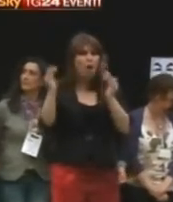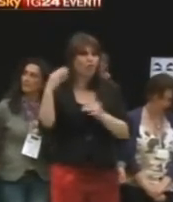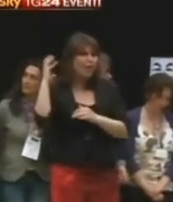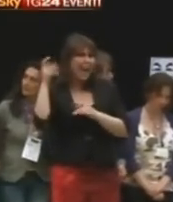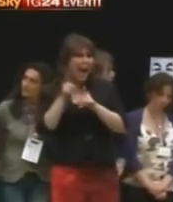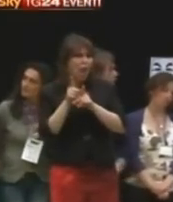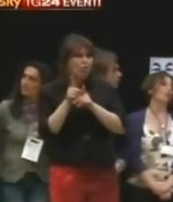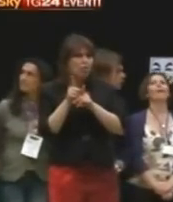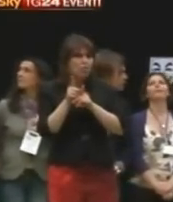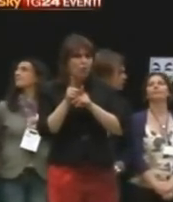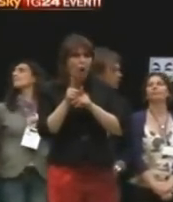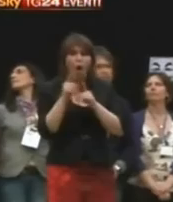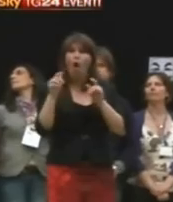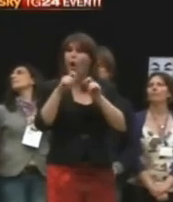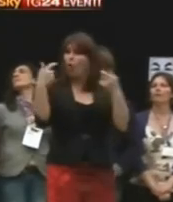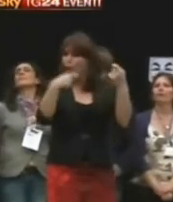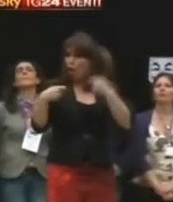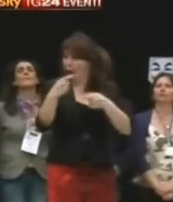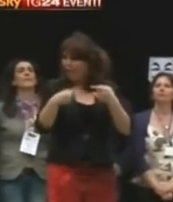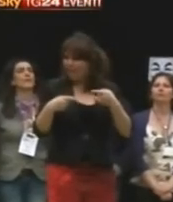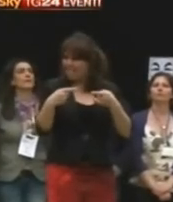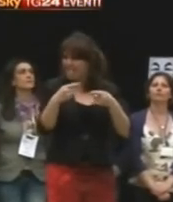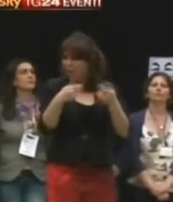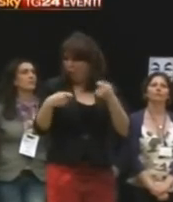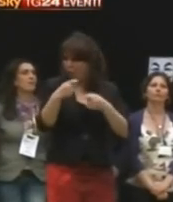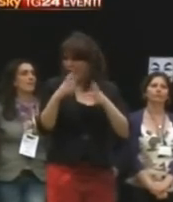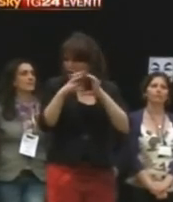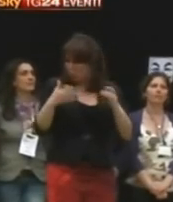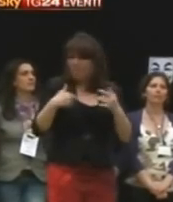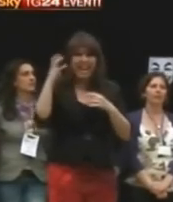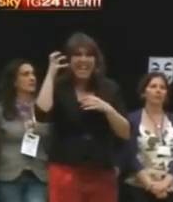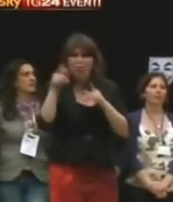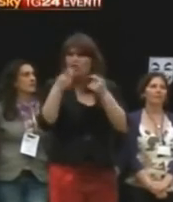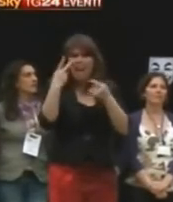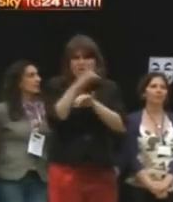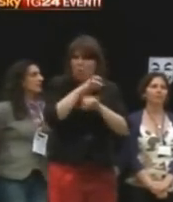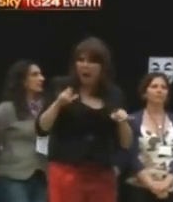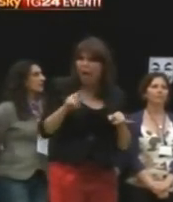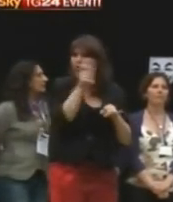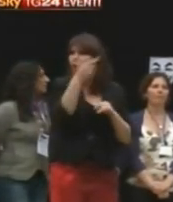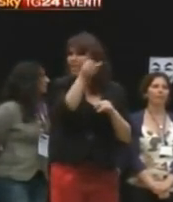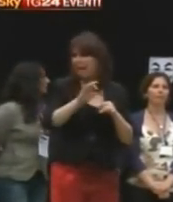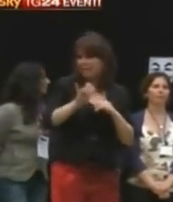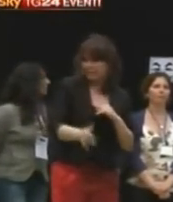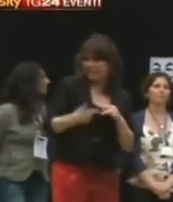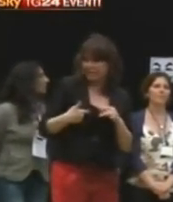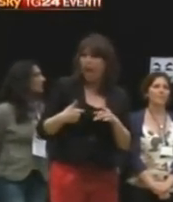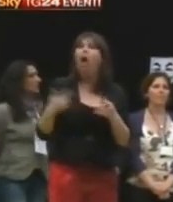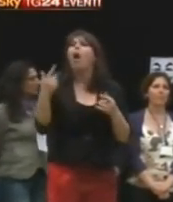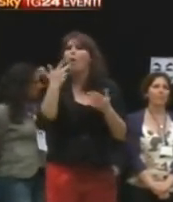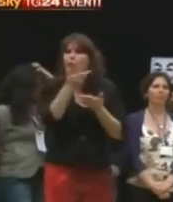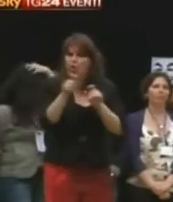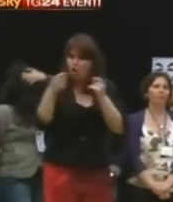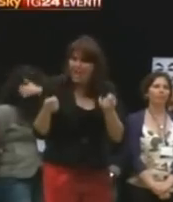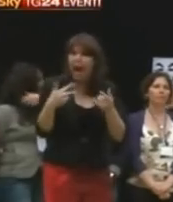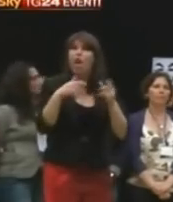e un giornale? Non esiste, o fai l'editore puro o se no cedi le quote, faremo la prima cosa così, chi vuol fare un giornale